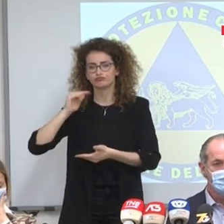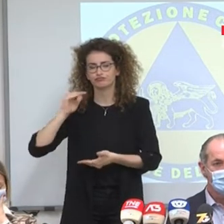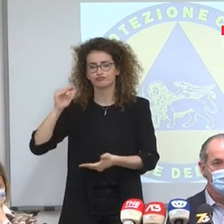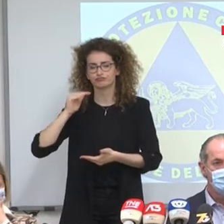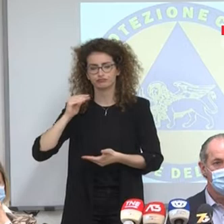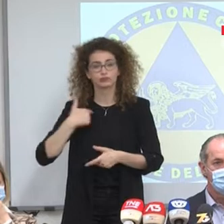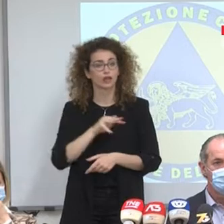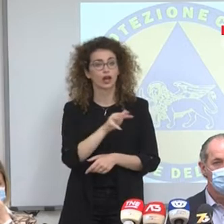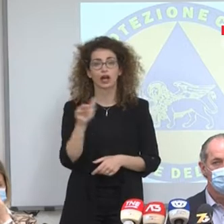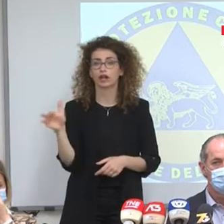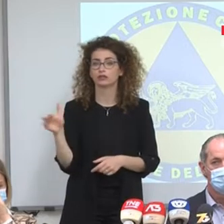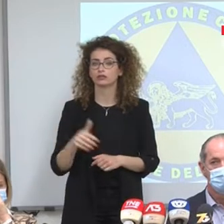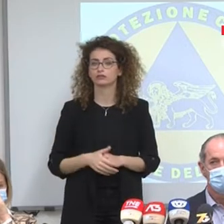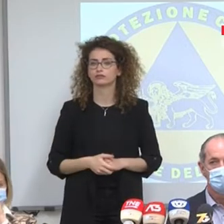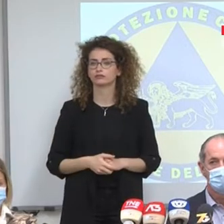Altro?